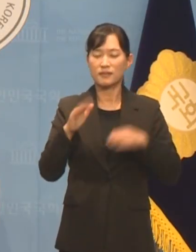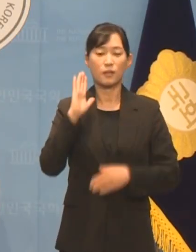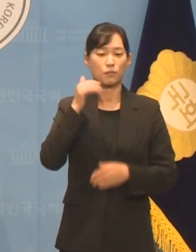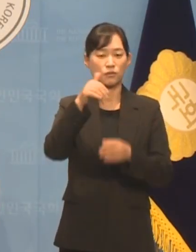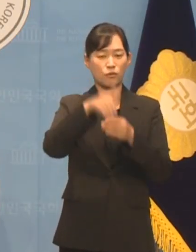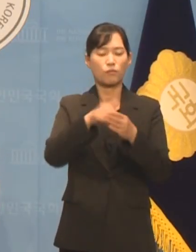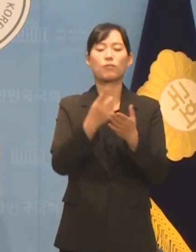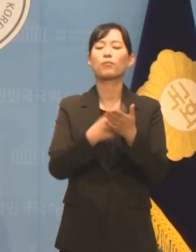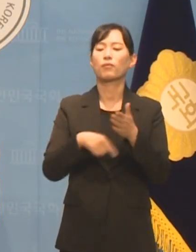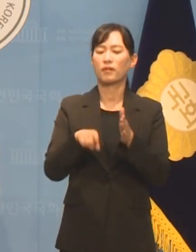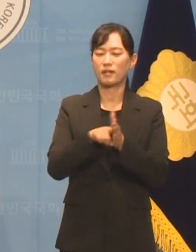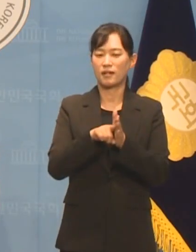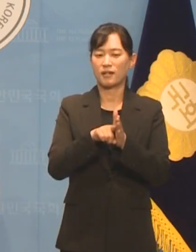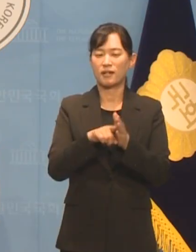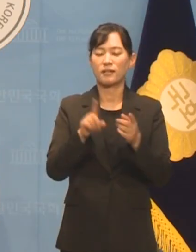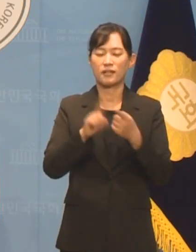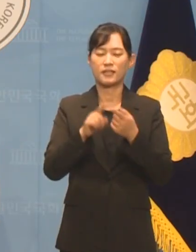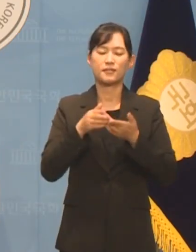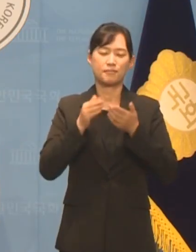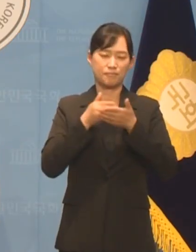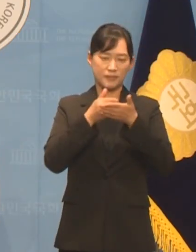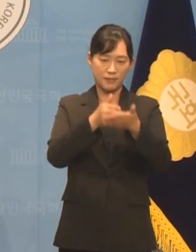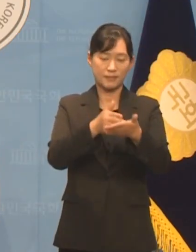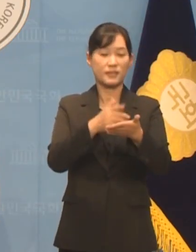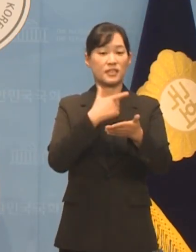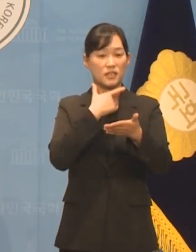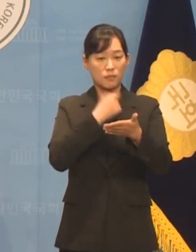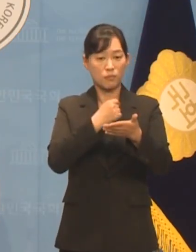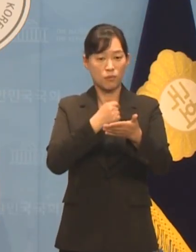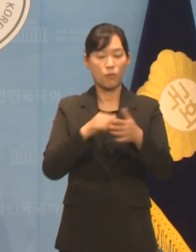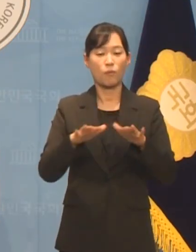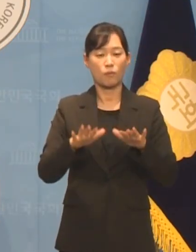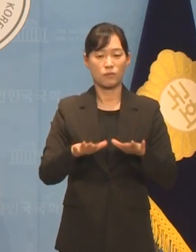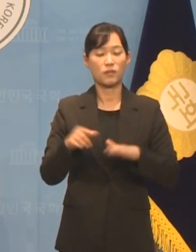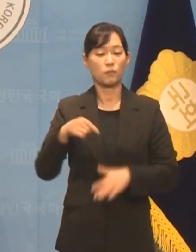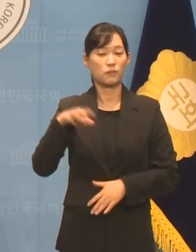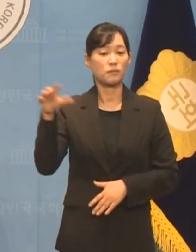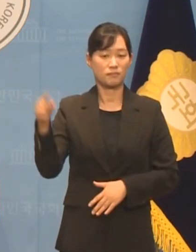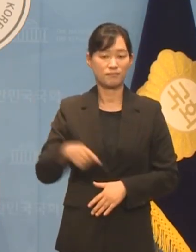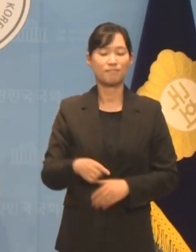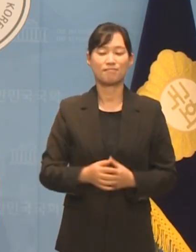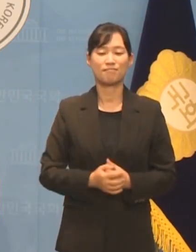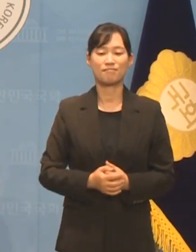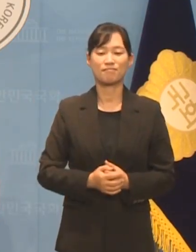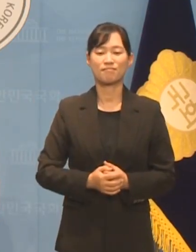위한 그런 제안을 해드리고자 기자회견을 준비했습니다.